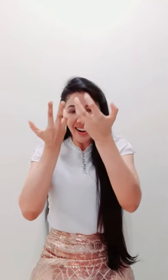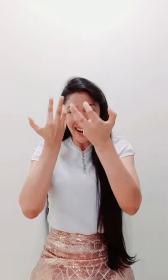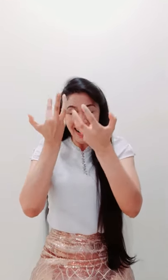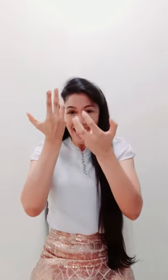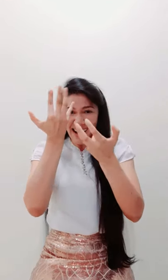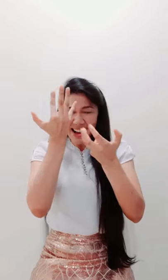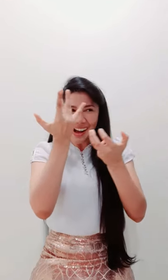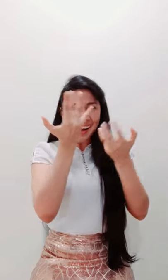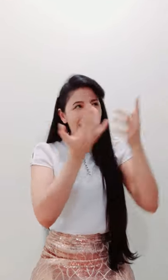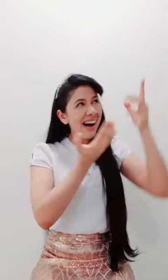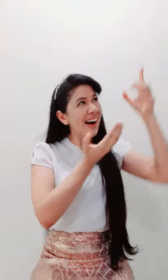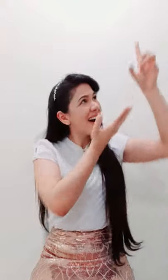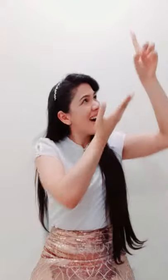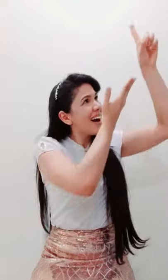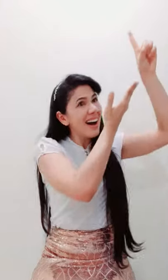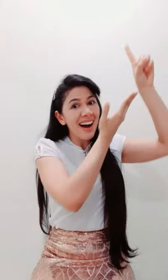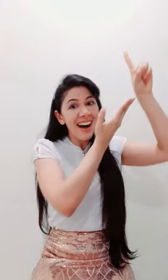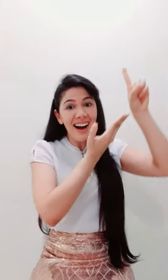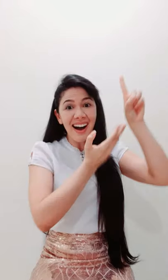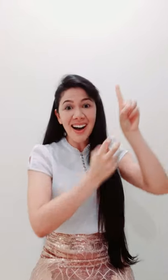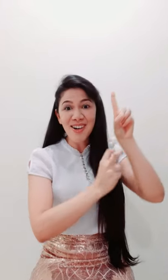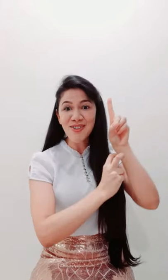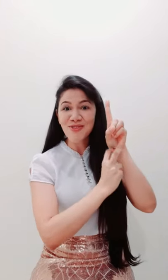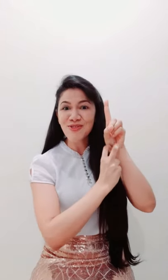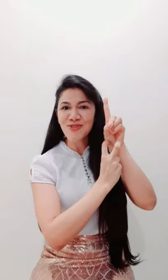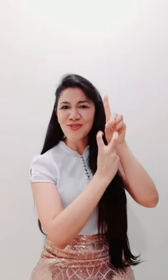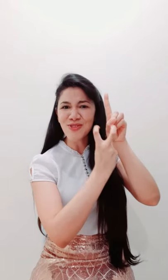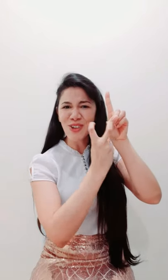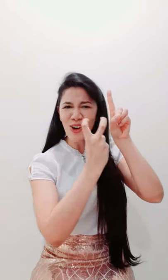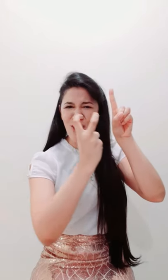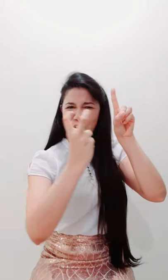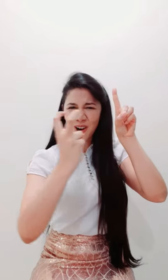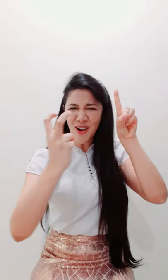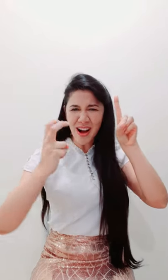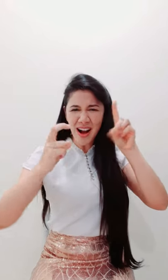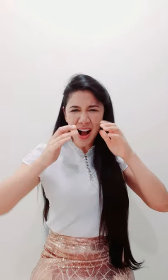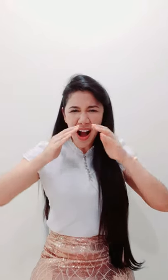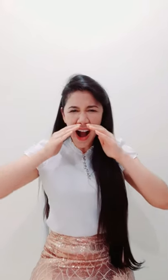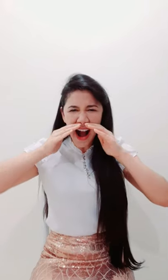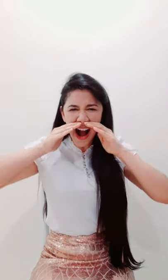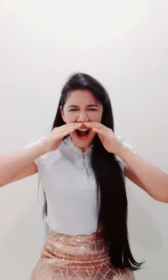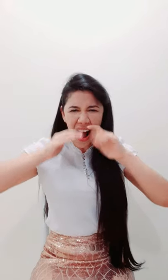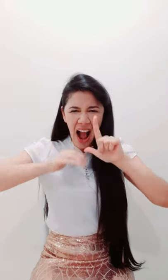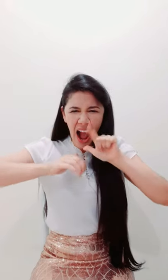divinais Como a voz de muitas